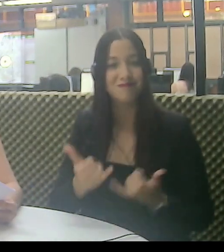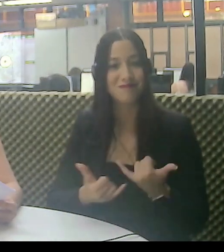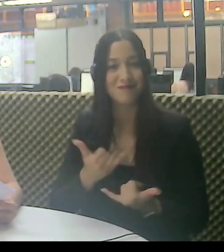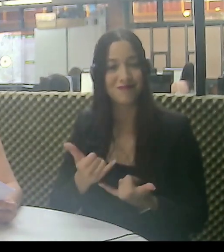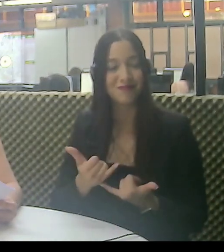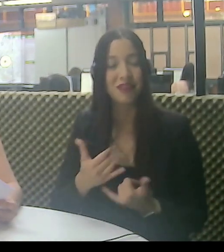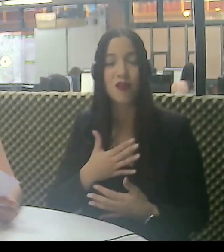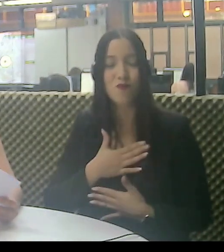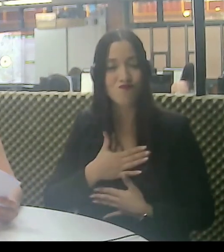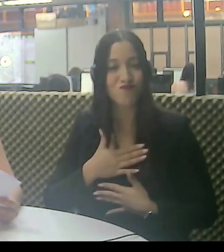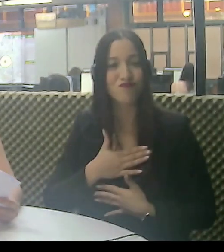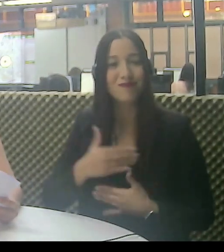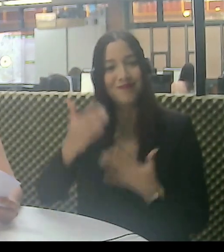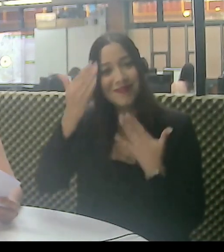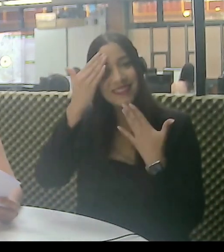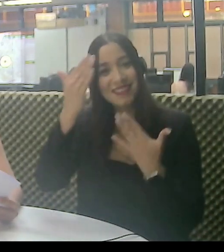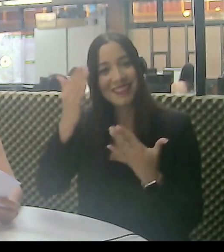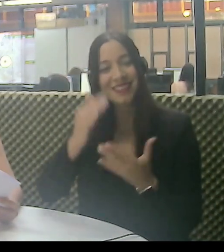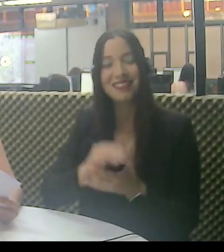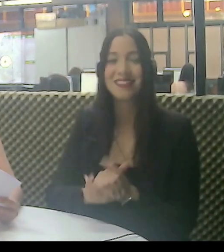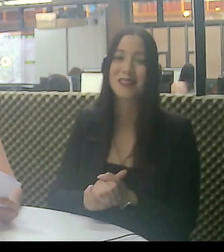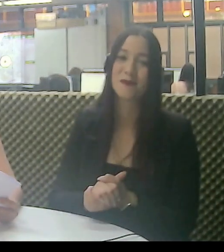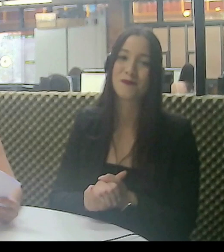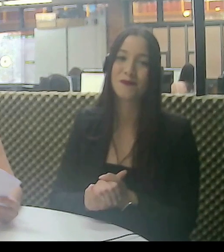e eu gostei muito obrigada